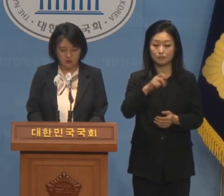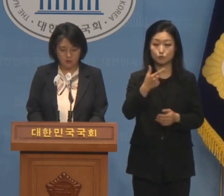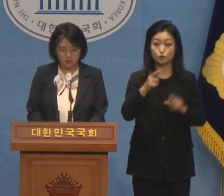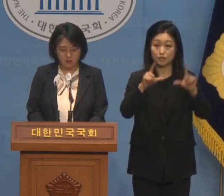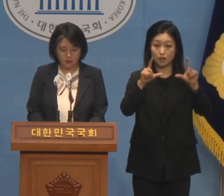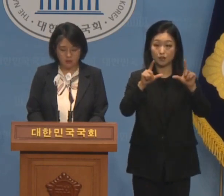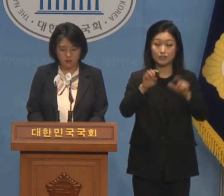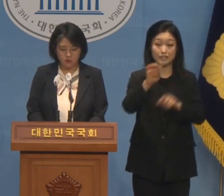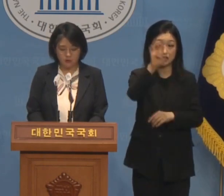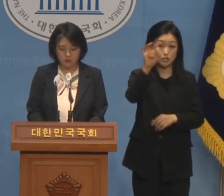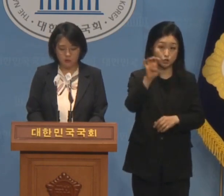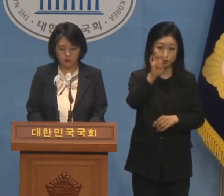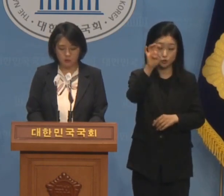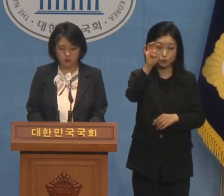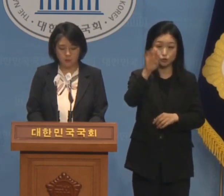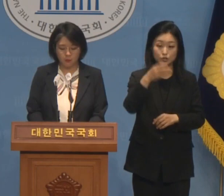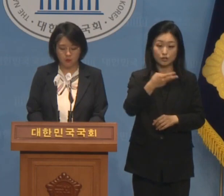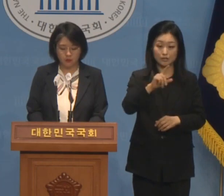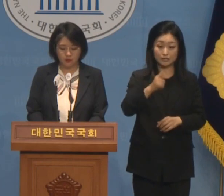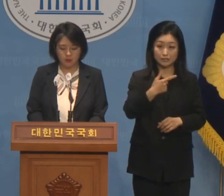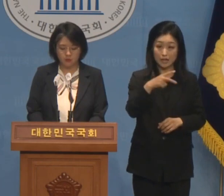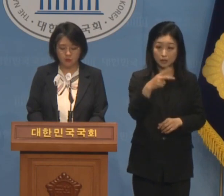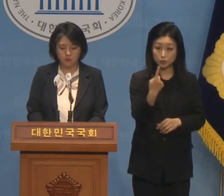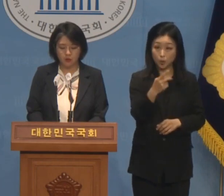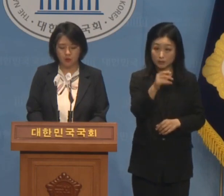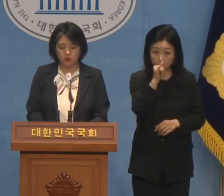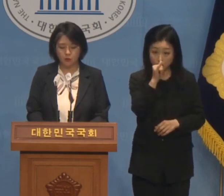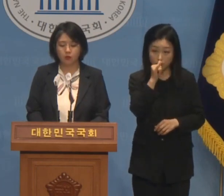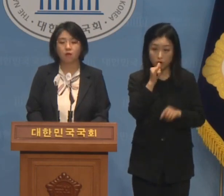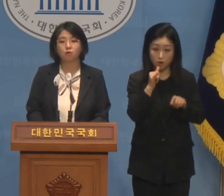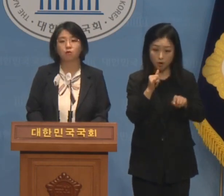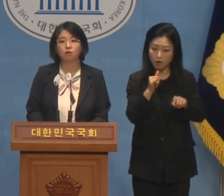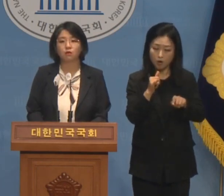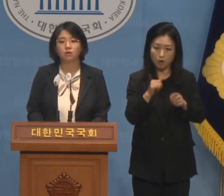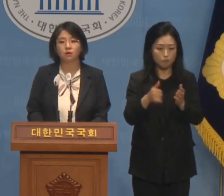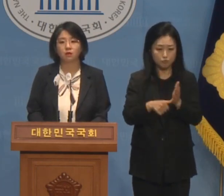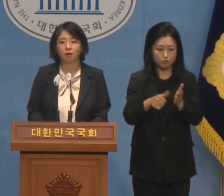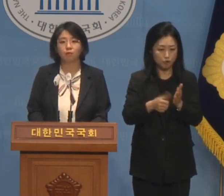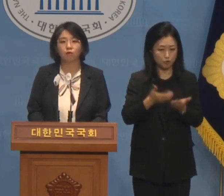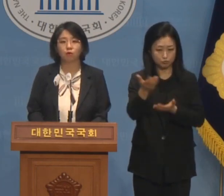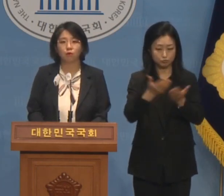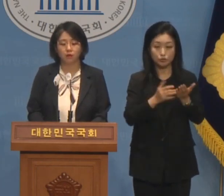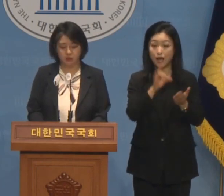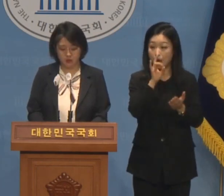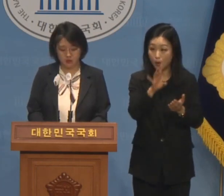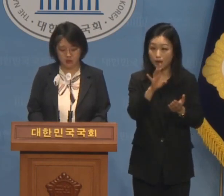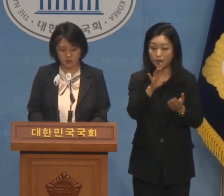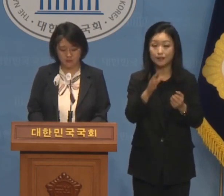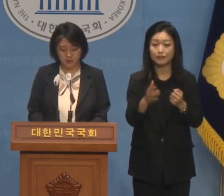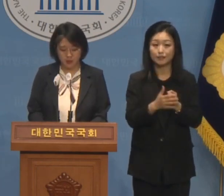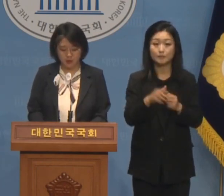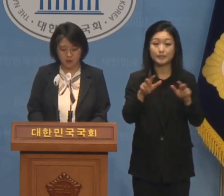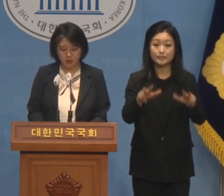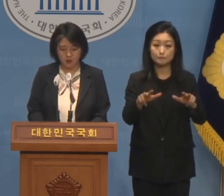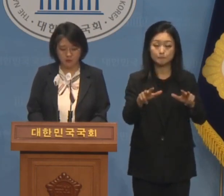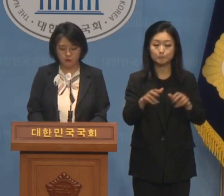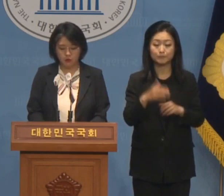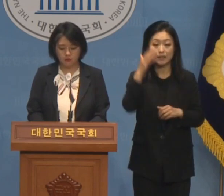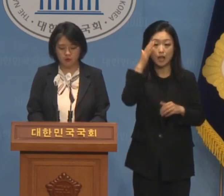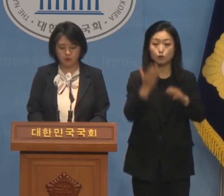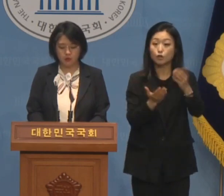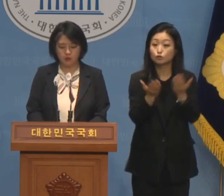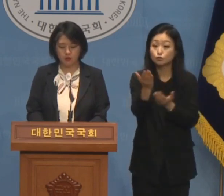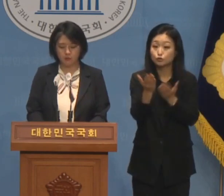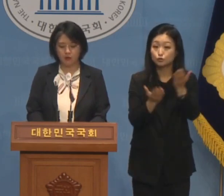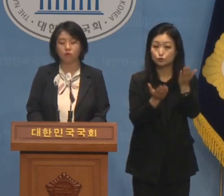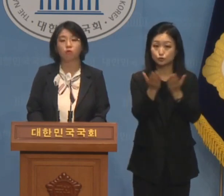2026년 EU 탄소국경 조정제도의 본격 시행으로 글로벌 탄소국경 체제를 앞두고 있는 지금 우리나라 수출